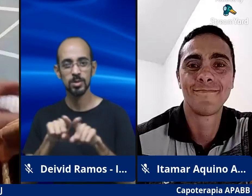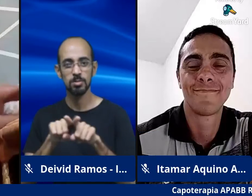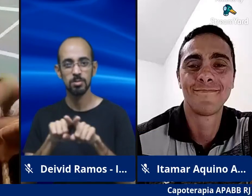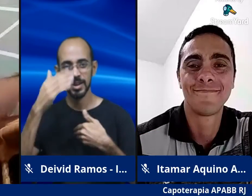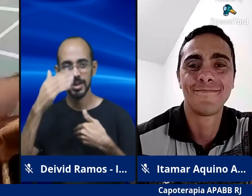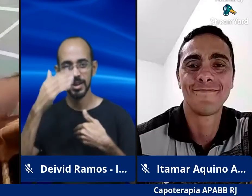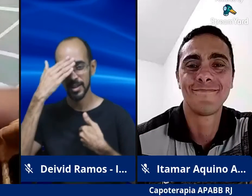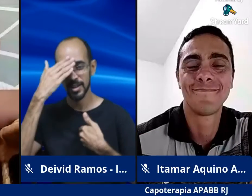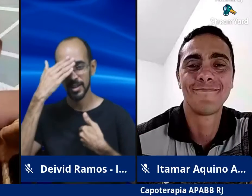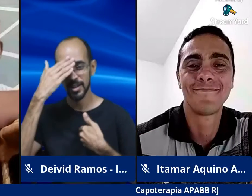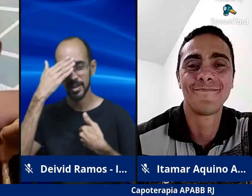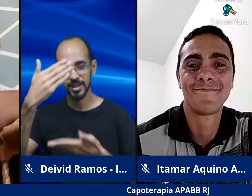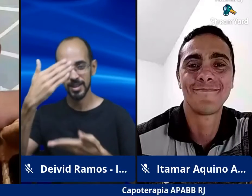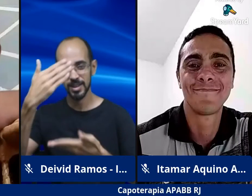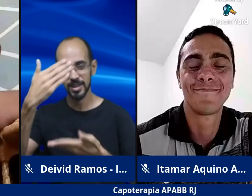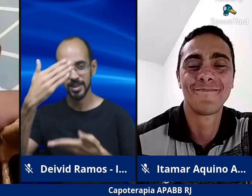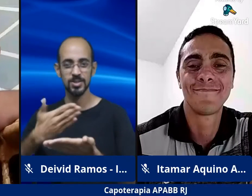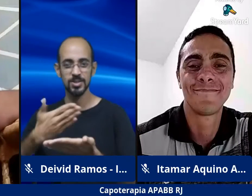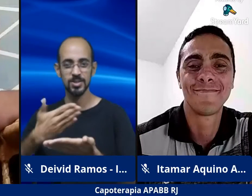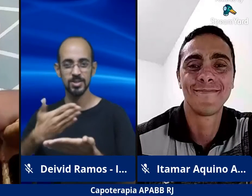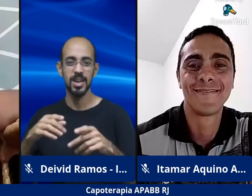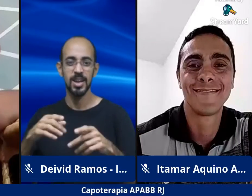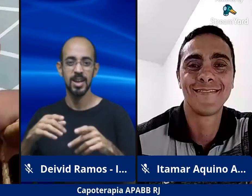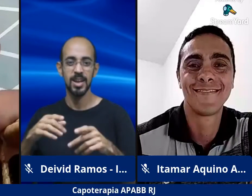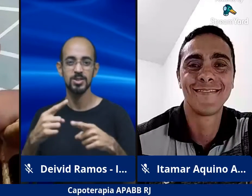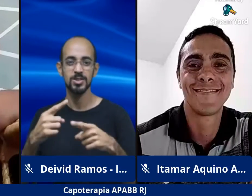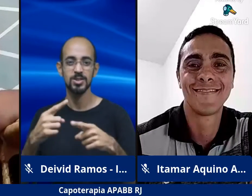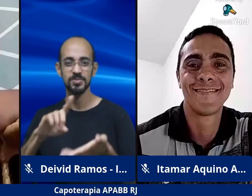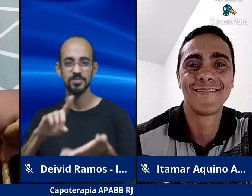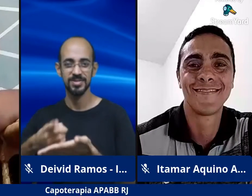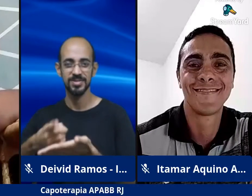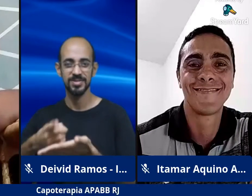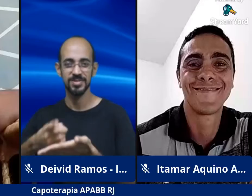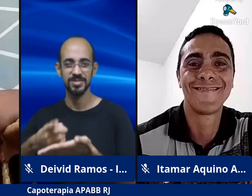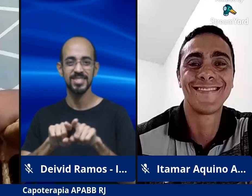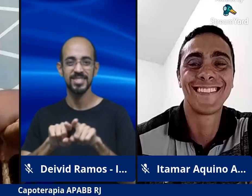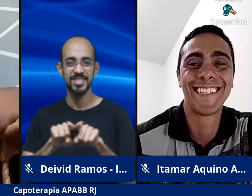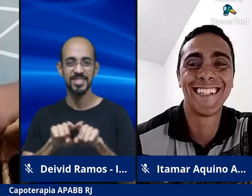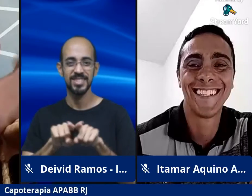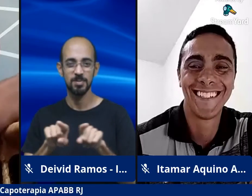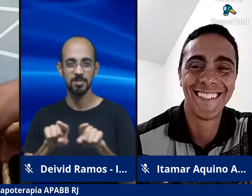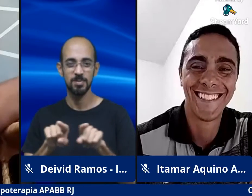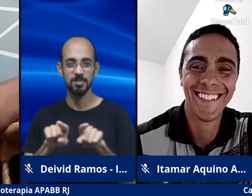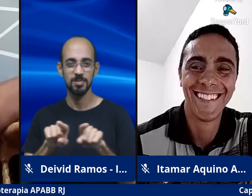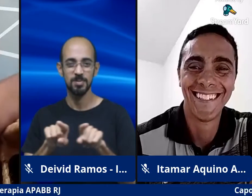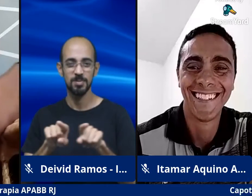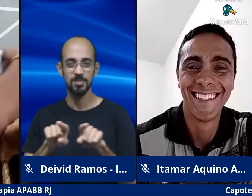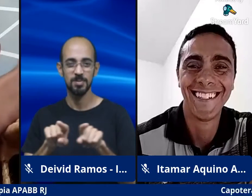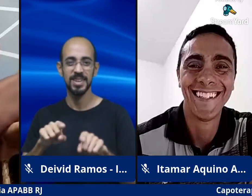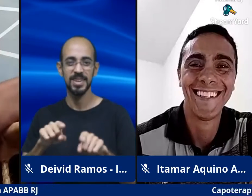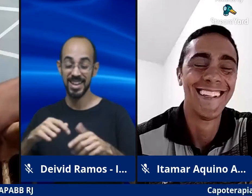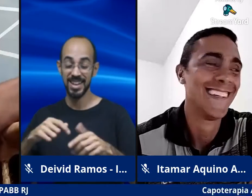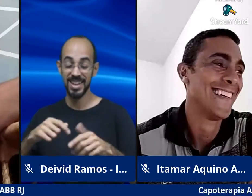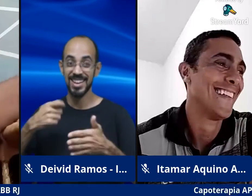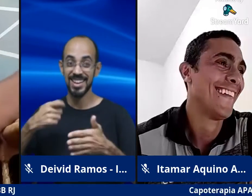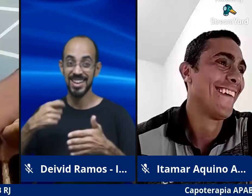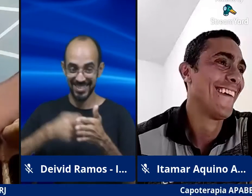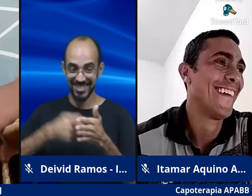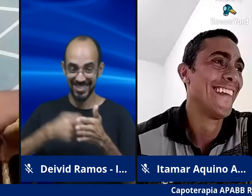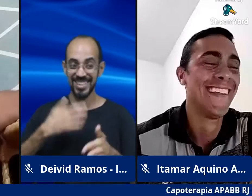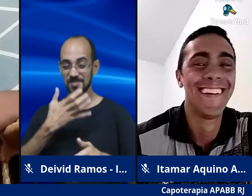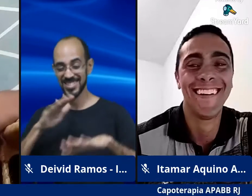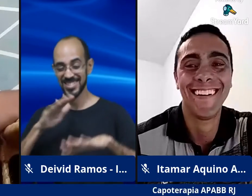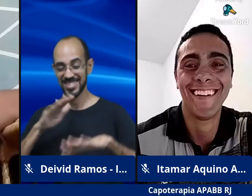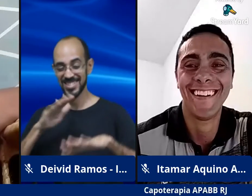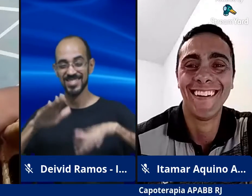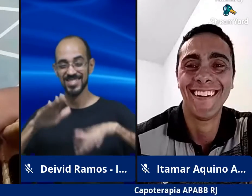com certeza, né, David Ramos, deve estar aí, ó, cortando um dobrado, porque é muita música, às vezes é muito rápido, são muitas